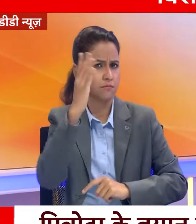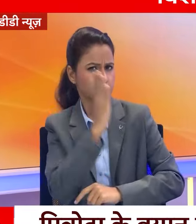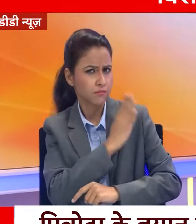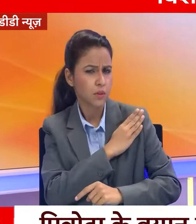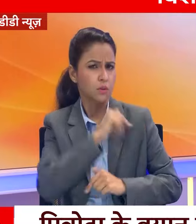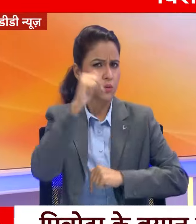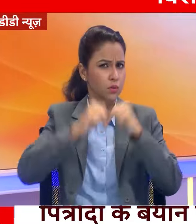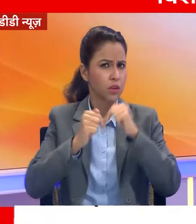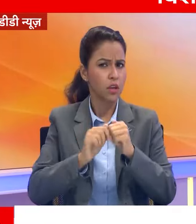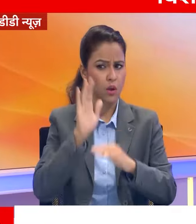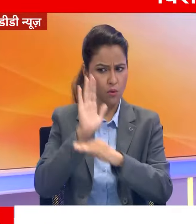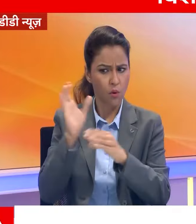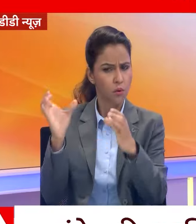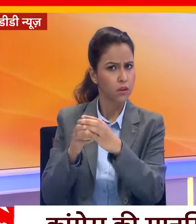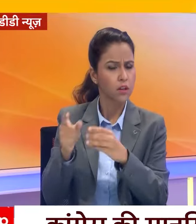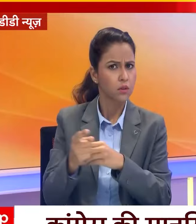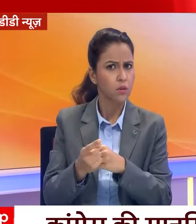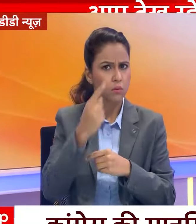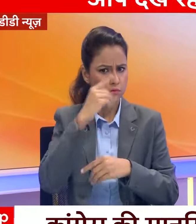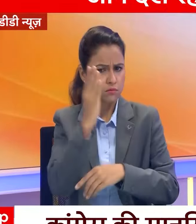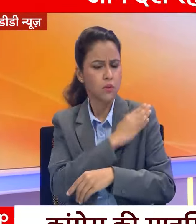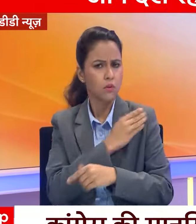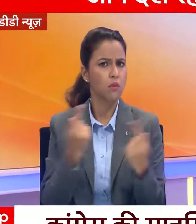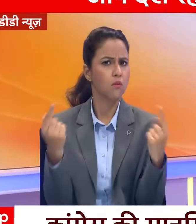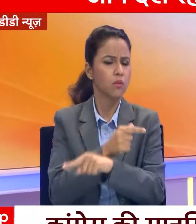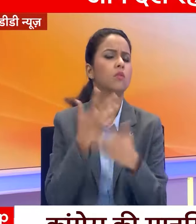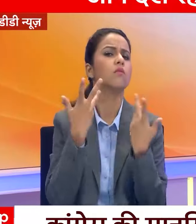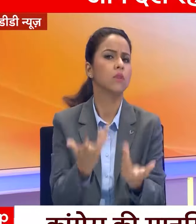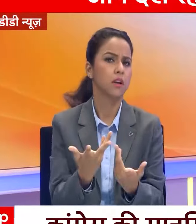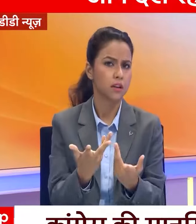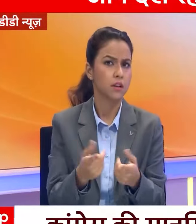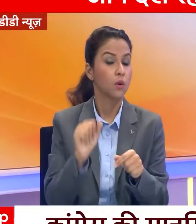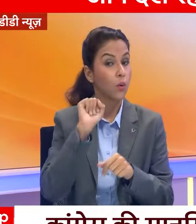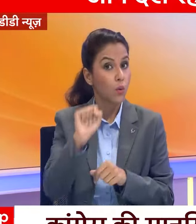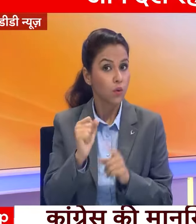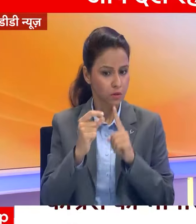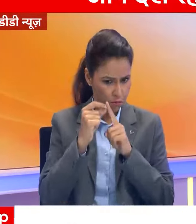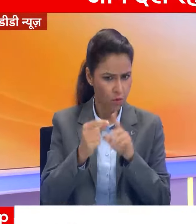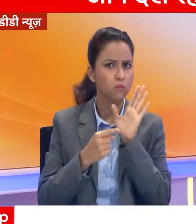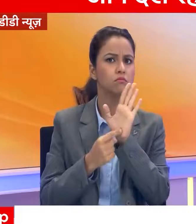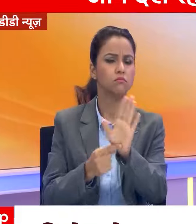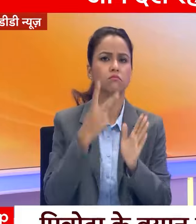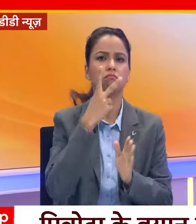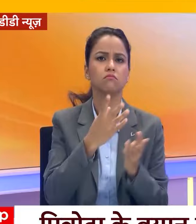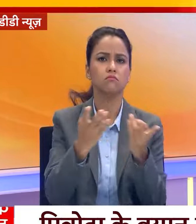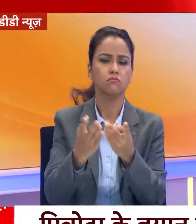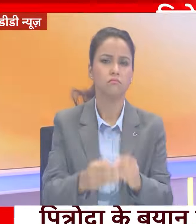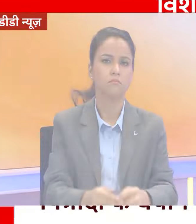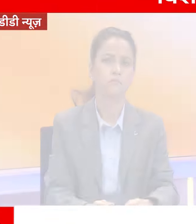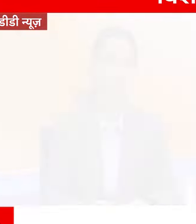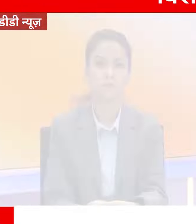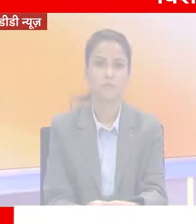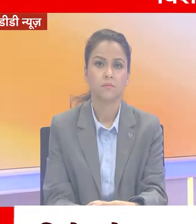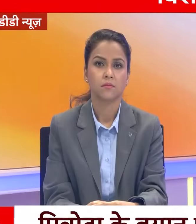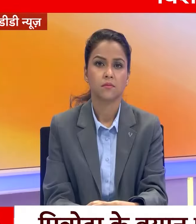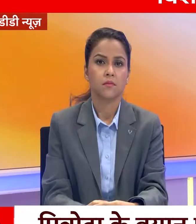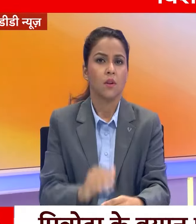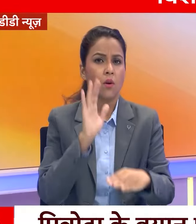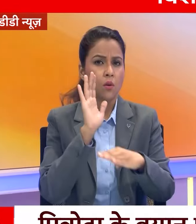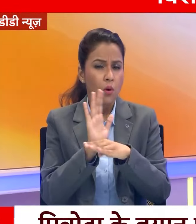कांग्रेस क्यों द्रौपदी मुरमू का विरोध कर रही थी उन की असली वजह आज सामने आई है